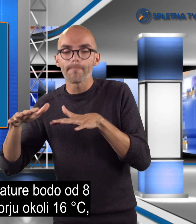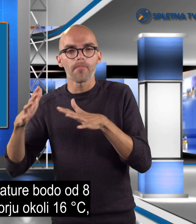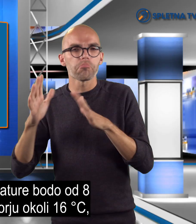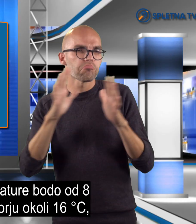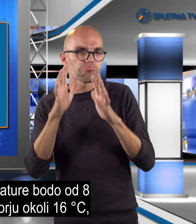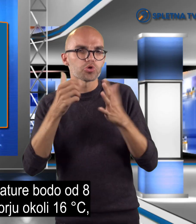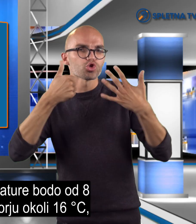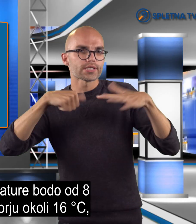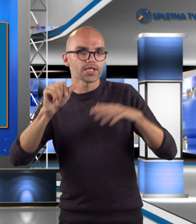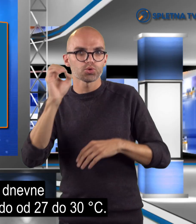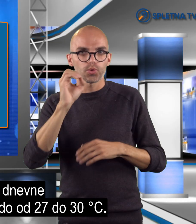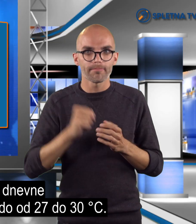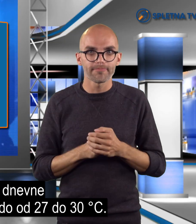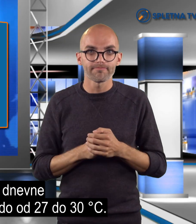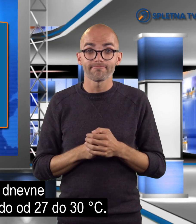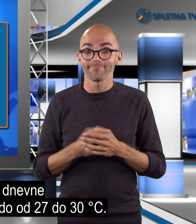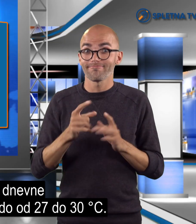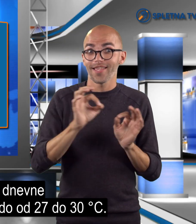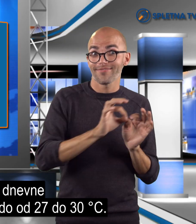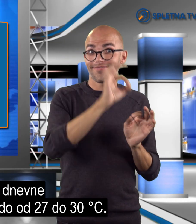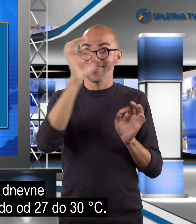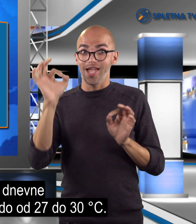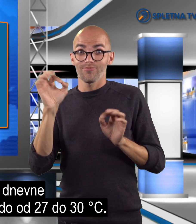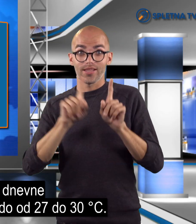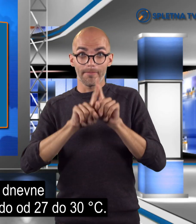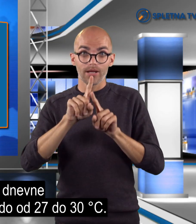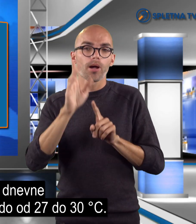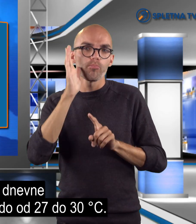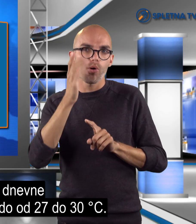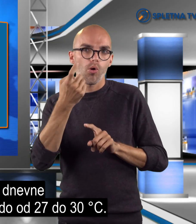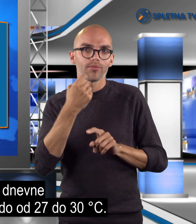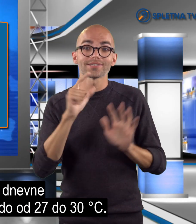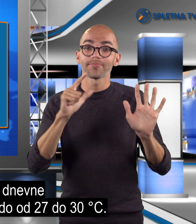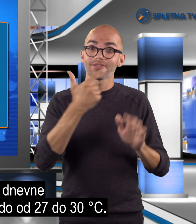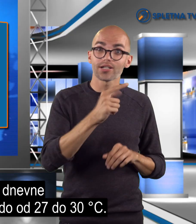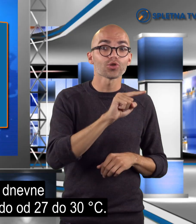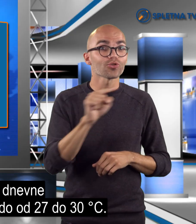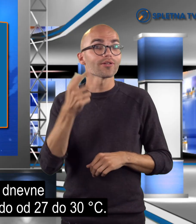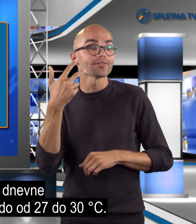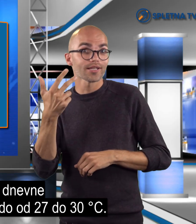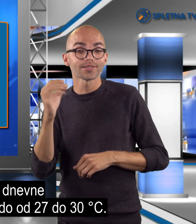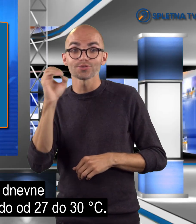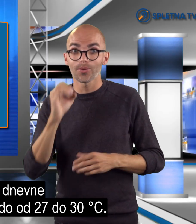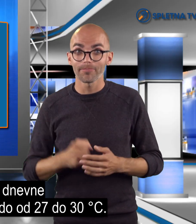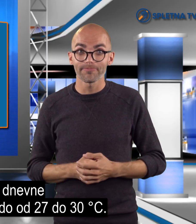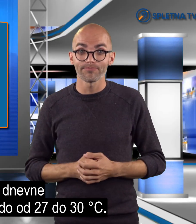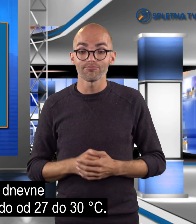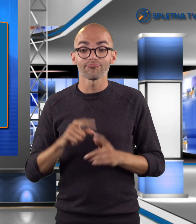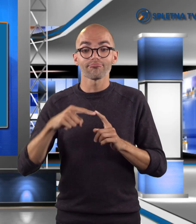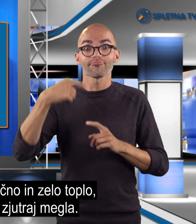stopinj Celzija. Najvišje dnevne temperature pa bodo od 27 do 30 stopinj Celzija. V nedeljo